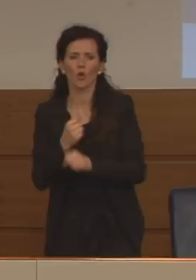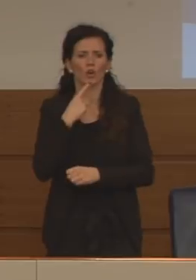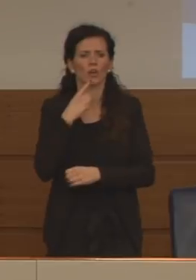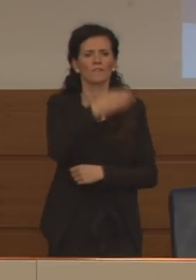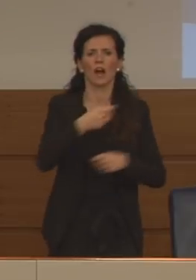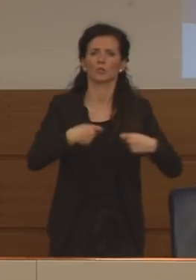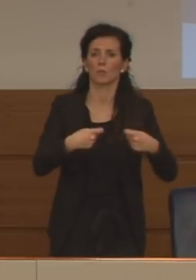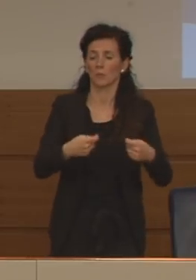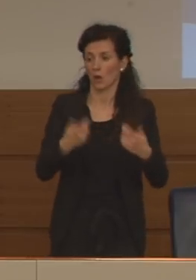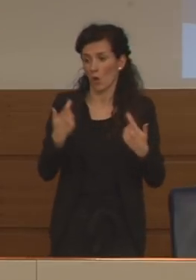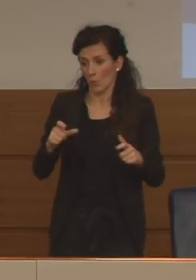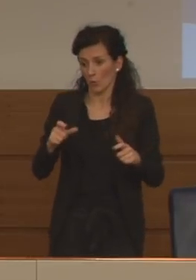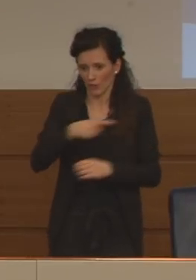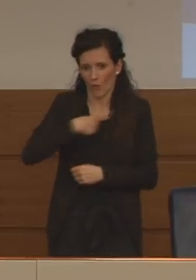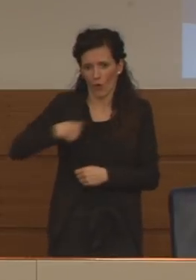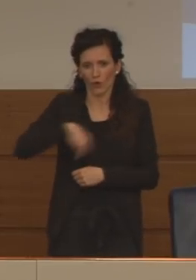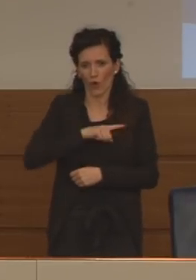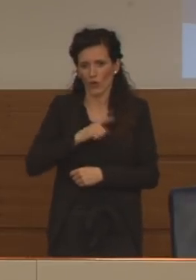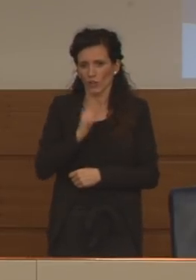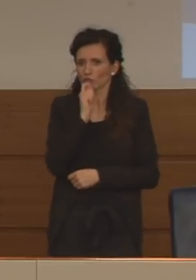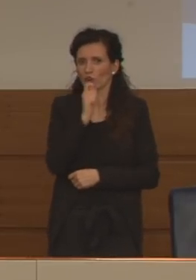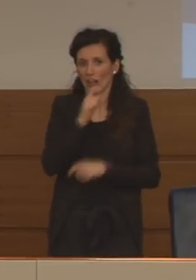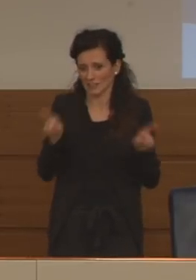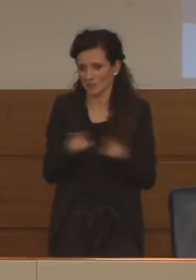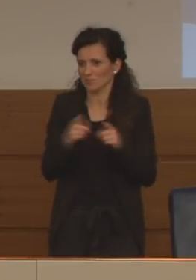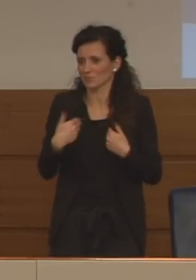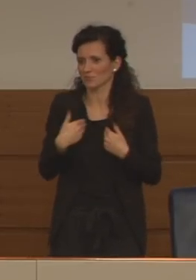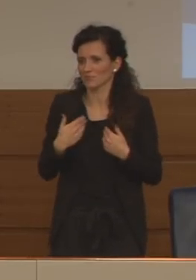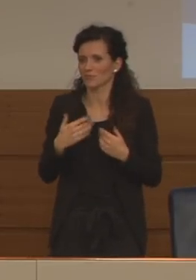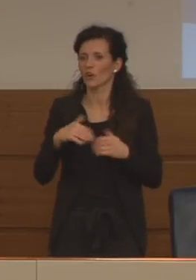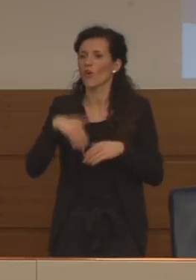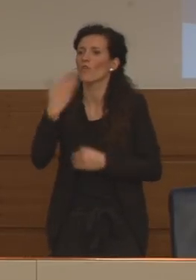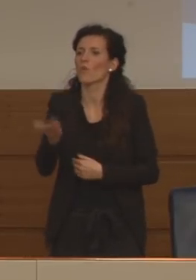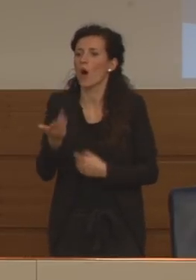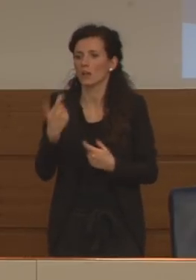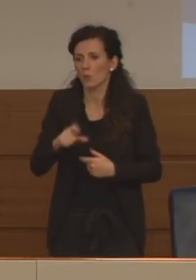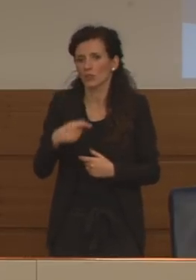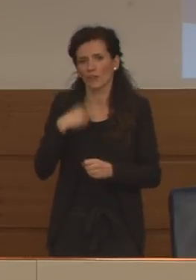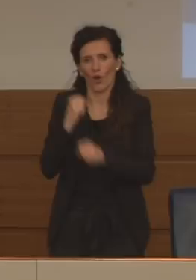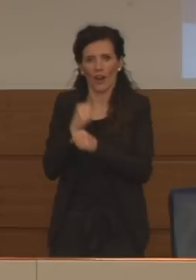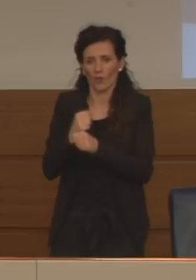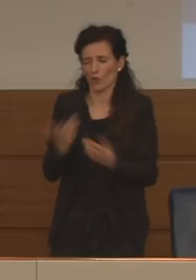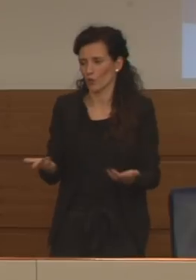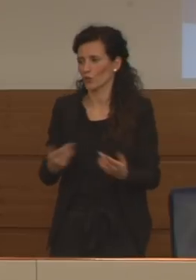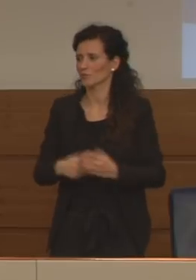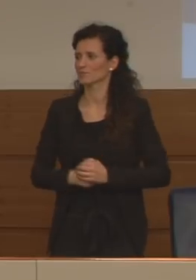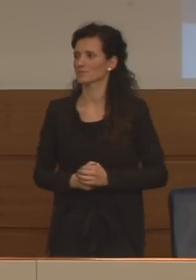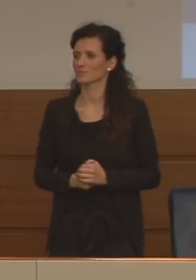compresi siamo fuori non perché facciamo una passeggiata ma perché andiamo a lavorare